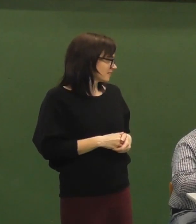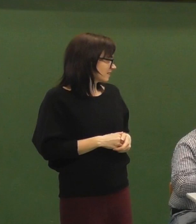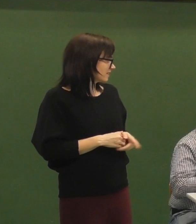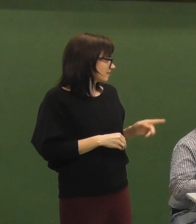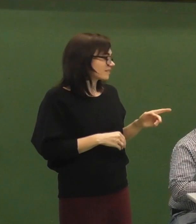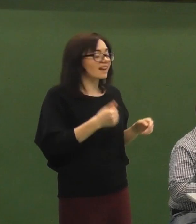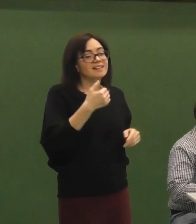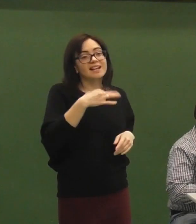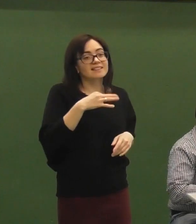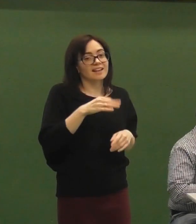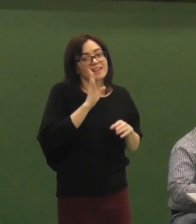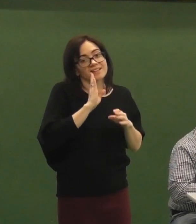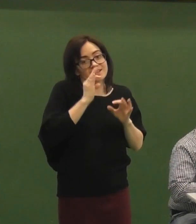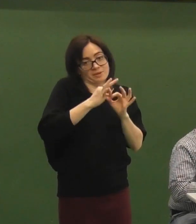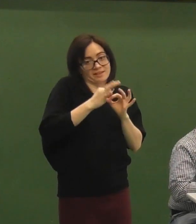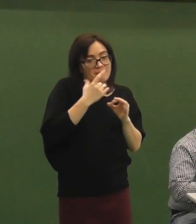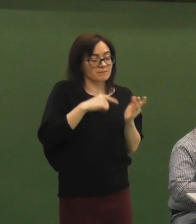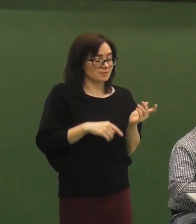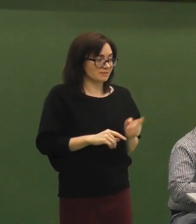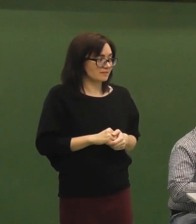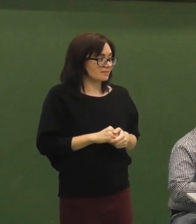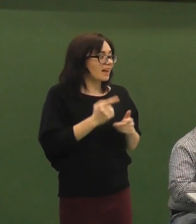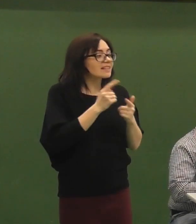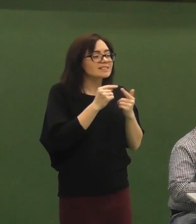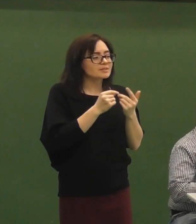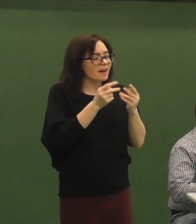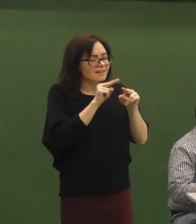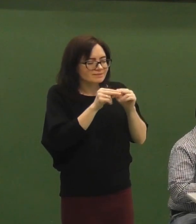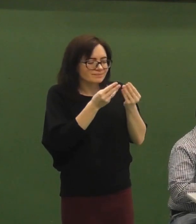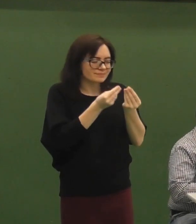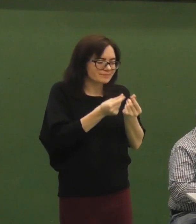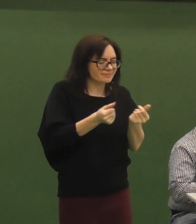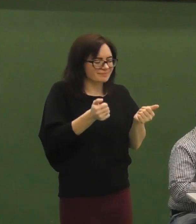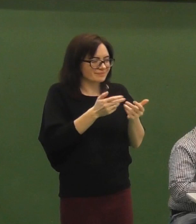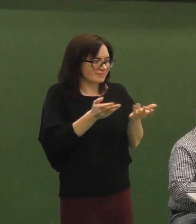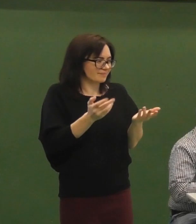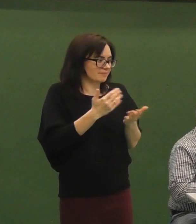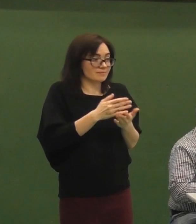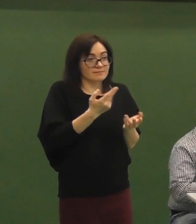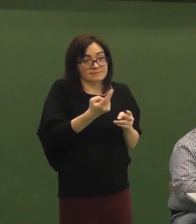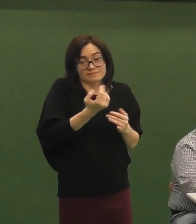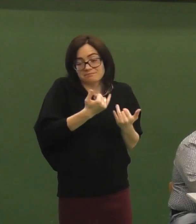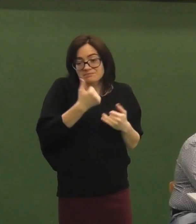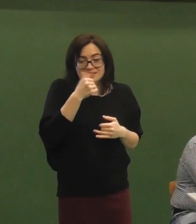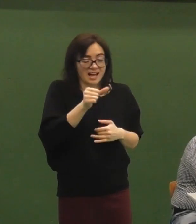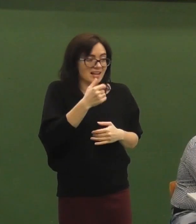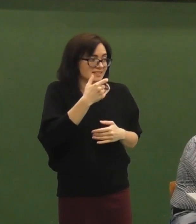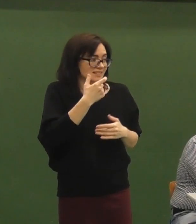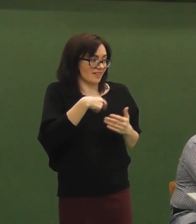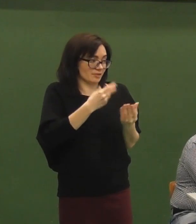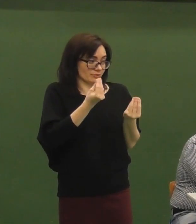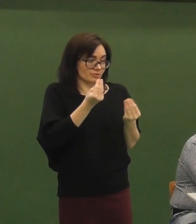meg véletlenül, tehát ez is már szétment, tehát ez az 100 éves. És ha jól tudom, volt, aki